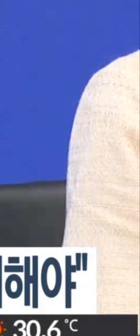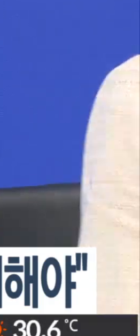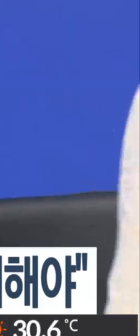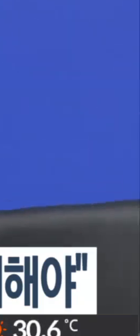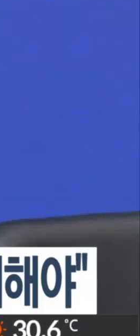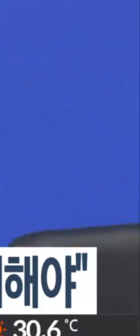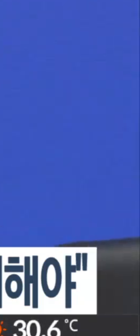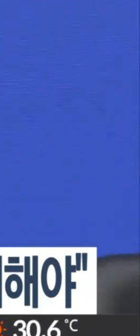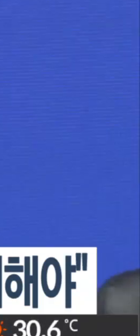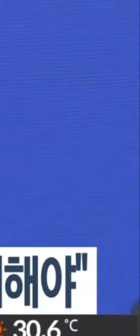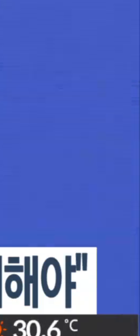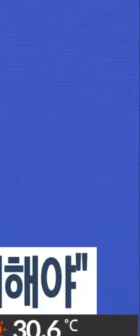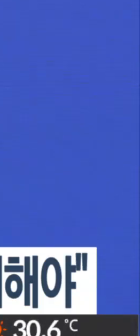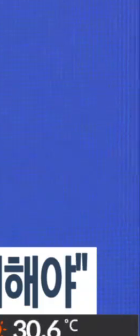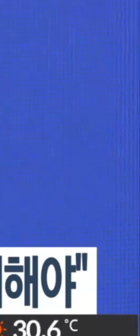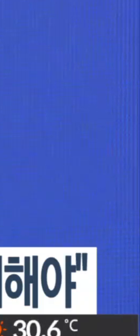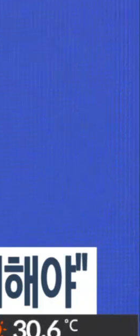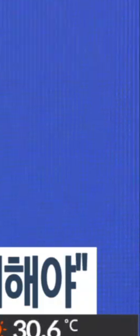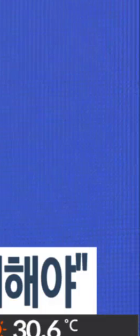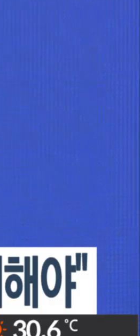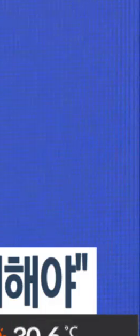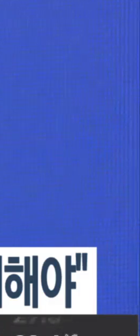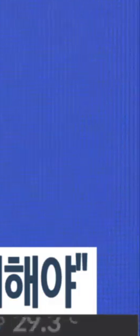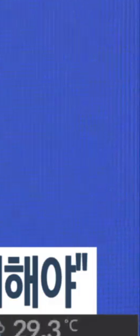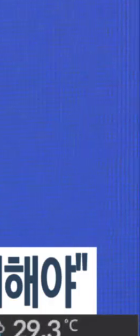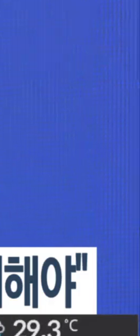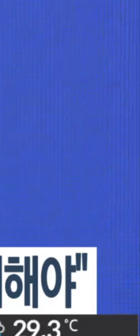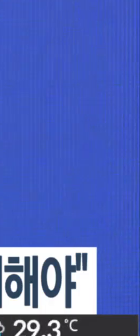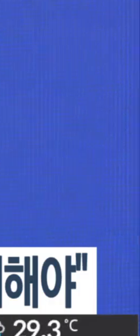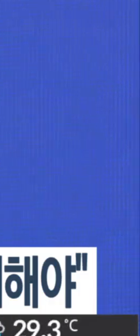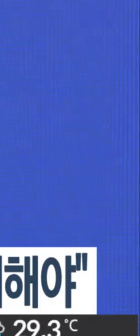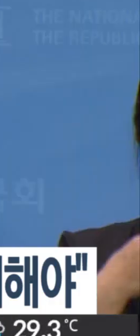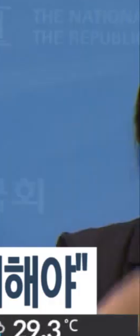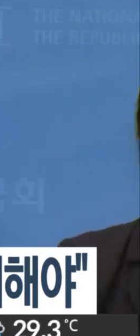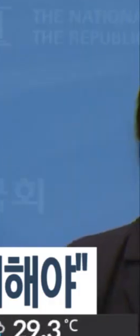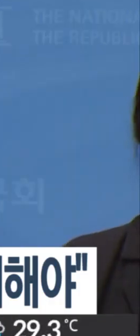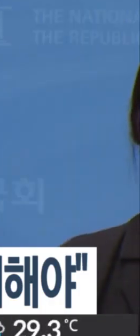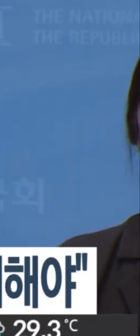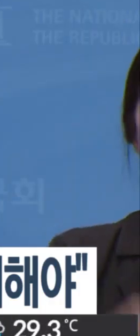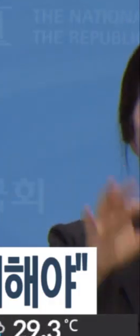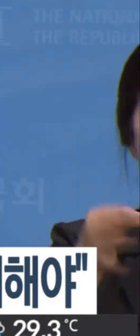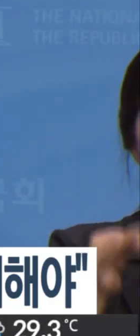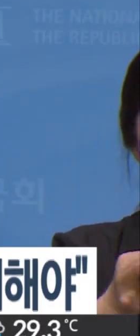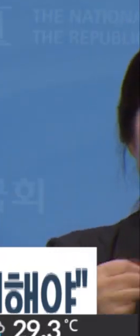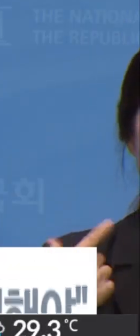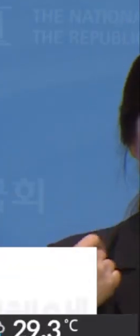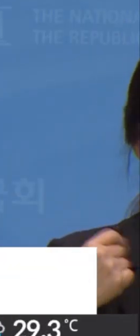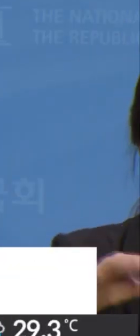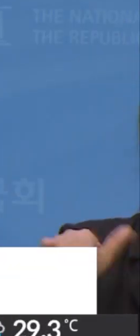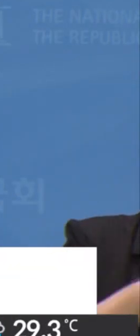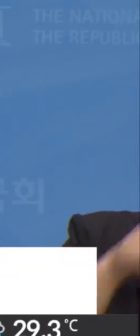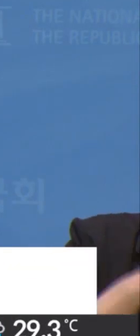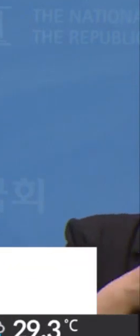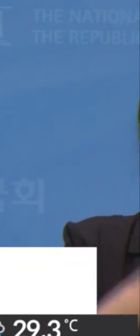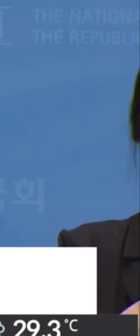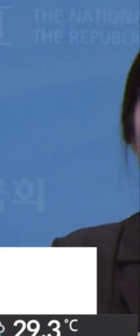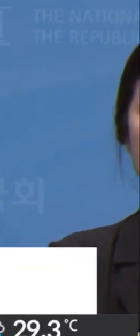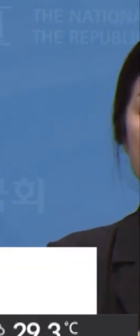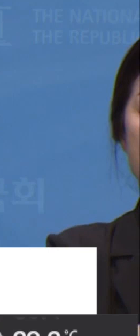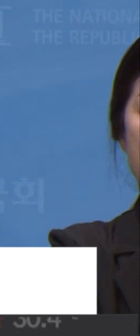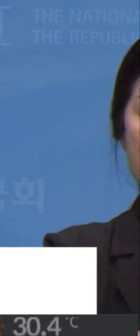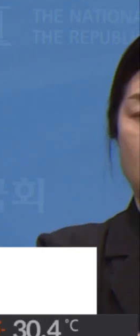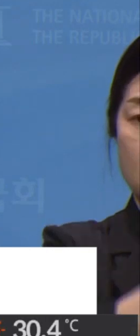게 치욕스러웠다고 한 언급도 재차 논란을 일으켰습니다. 월급 꼬박꼬박 받으며 알박기로